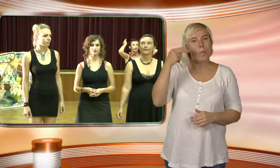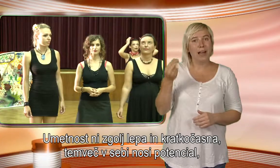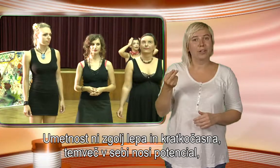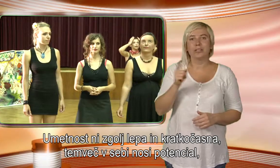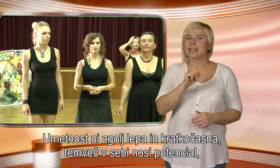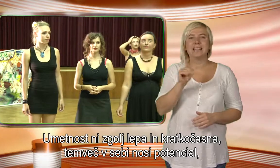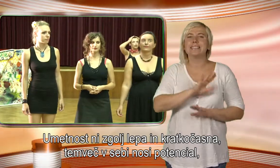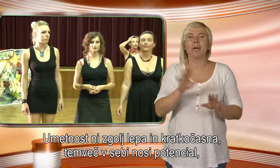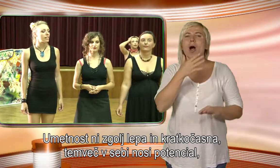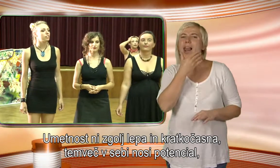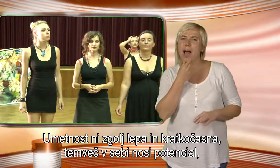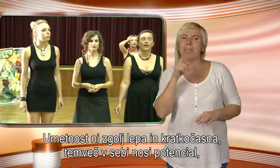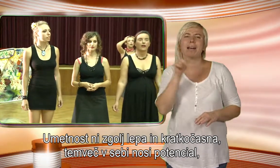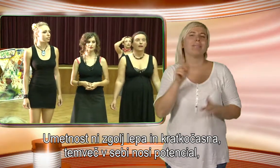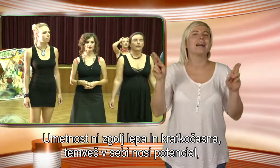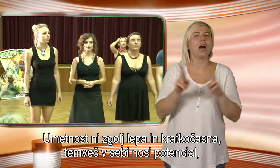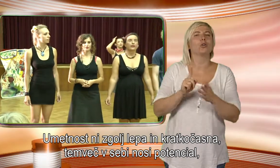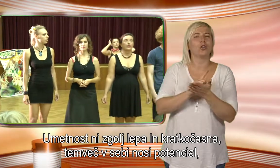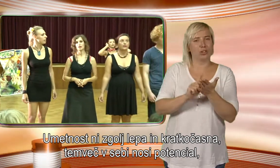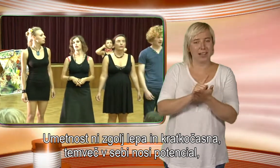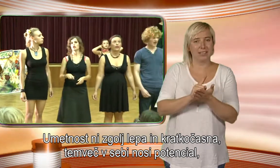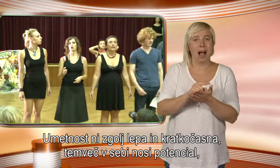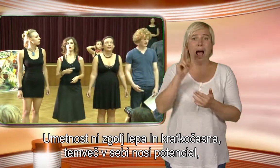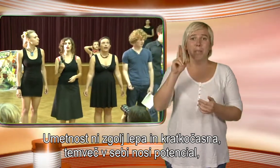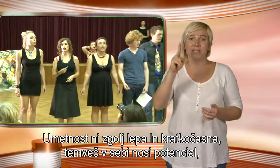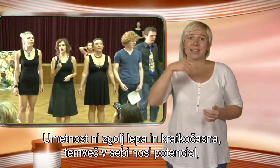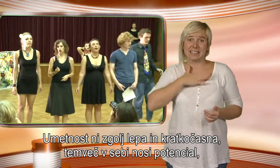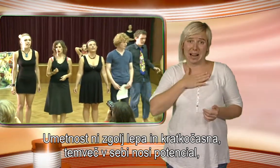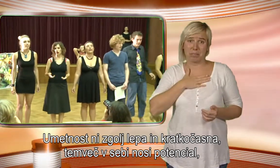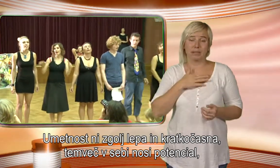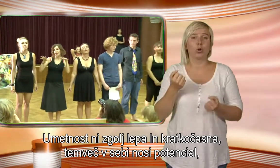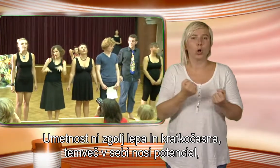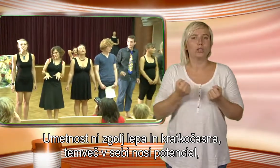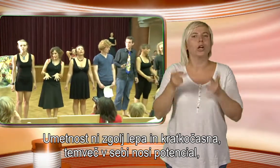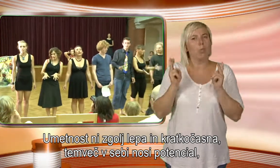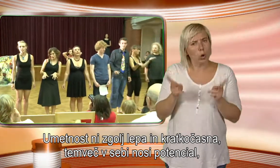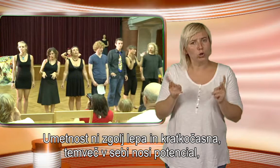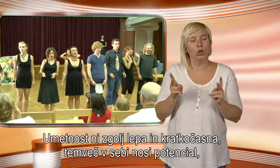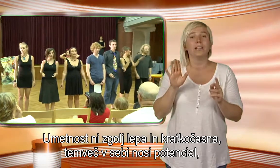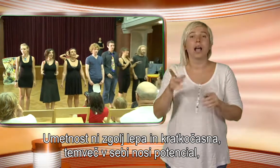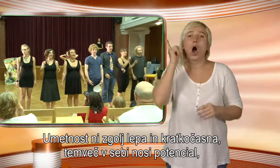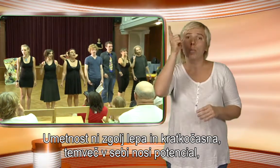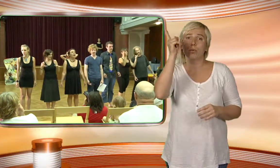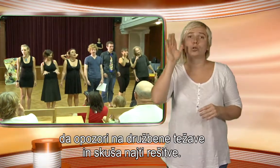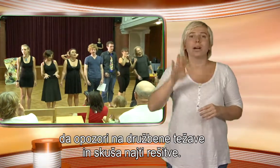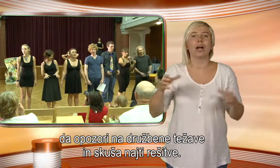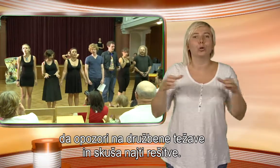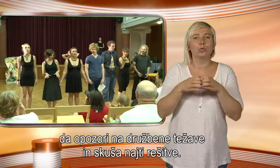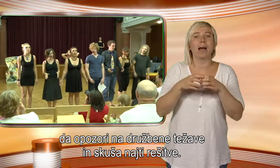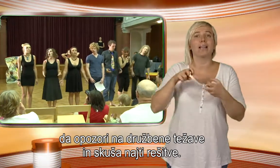Umetnost ni zgolj lepa in kratkočasna, temveč v sebi nosi potencial, da opozori na družbene težave in skuša najti